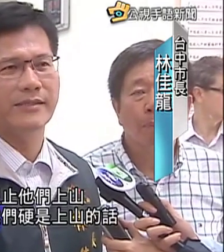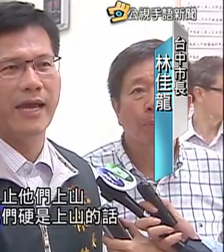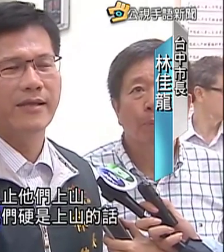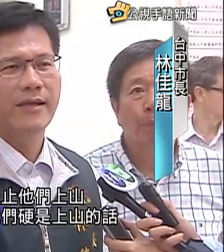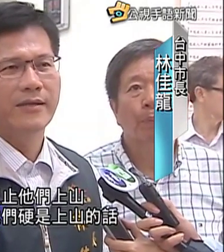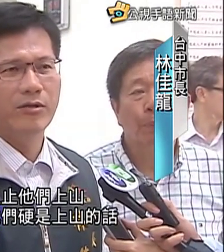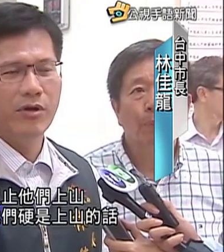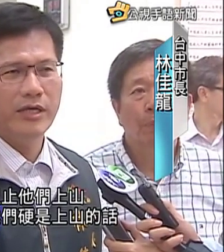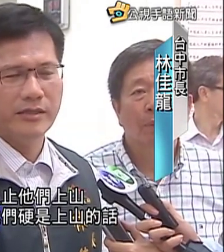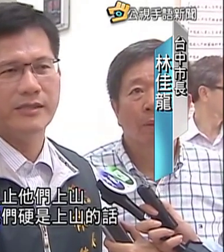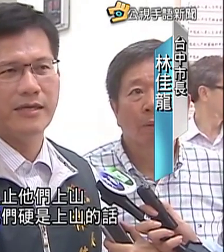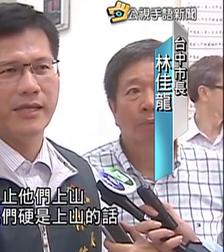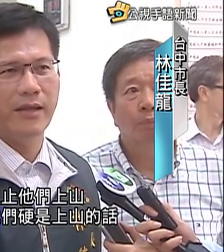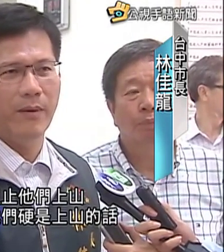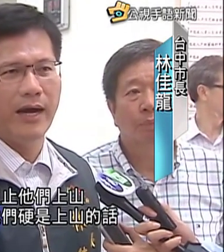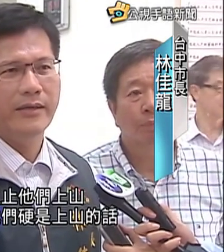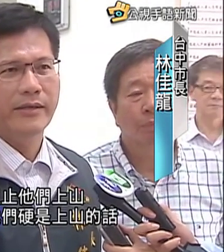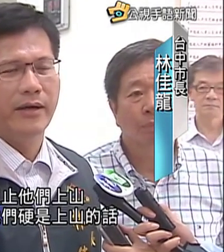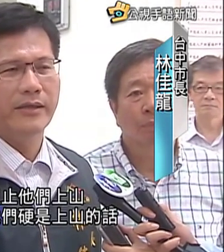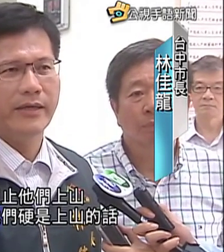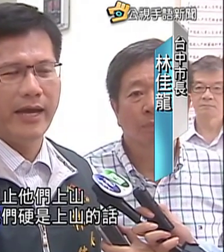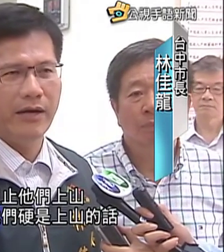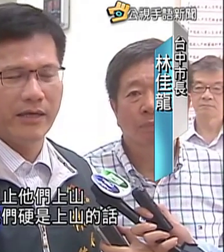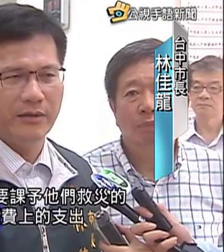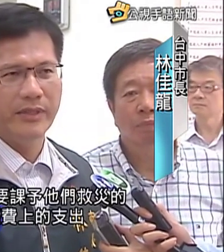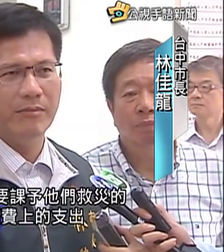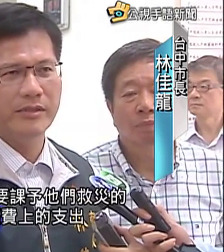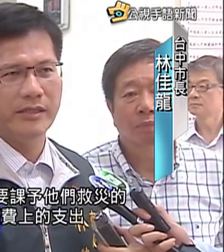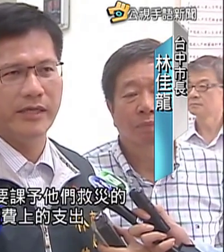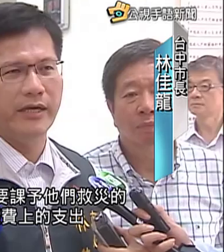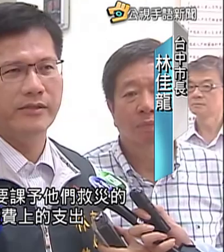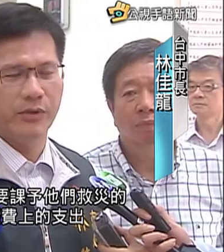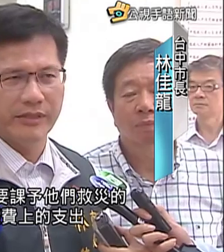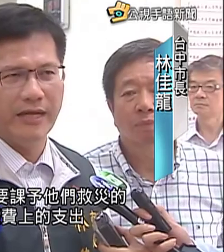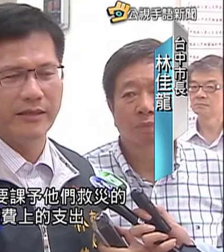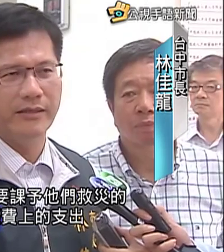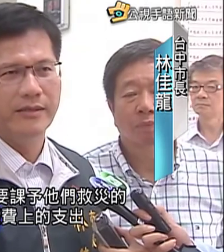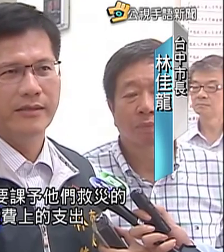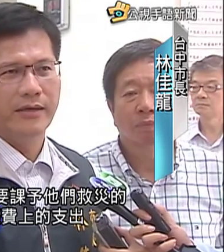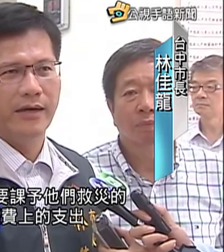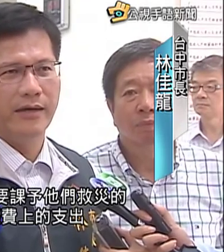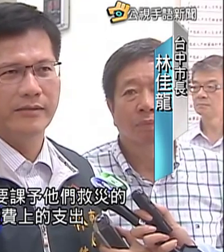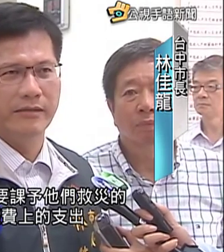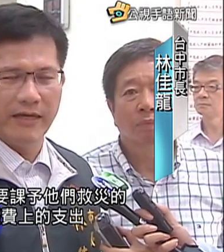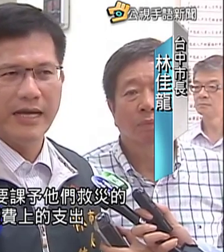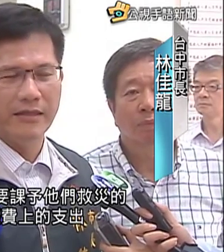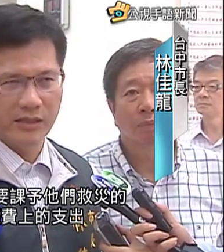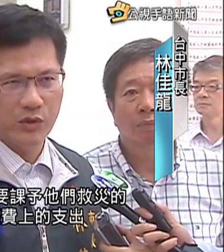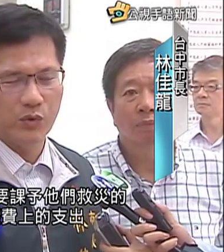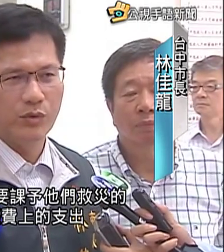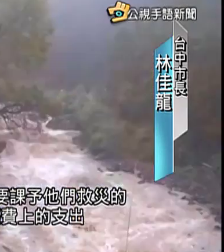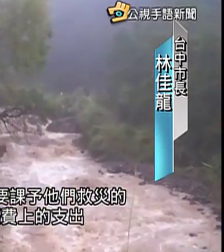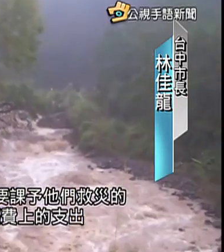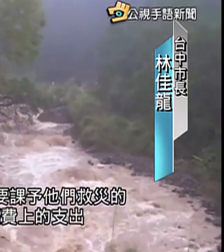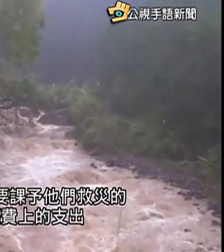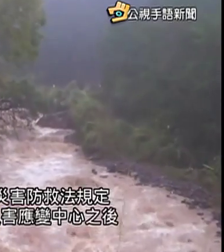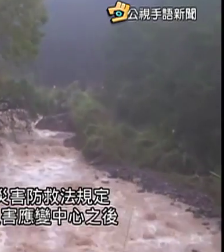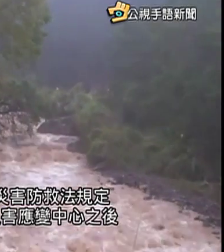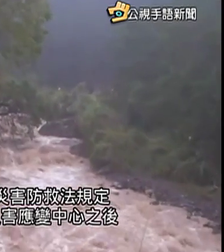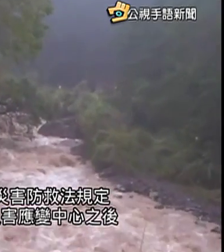山。那如果硬是上山的话，应该也要课予他们这些救灾的经费上的支出。 根据灾害防